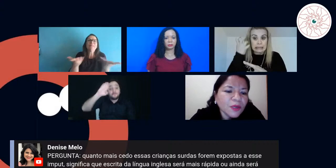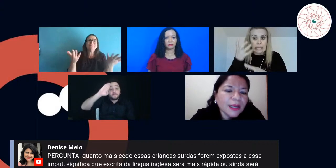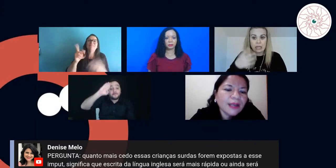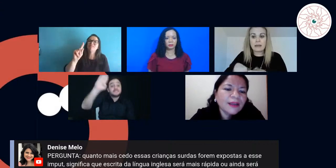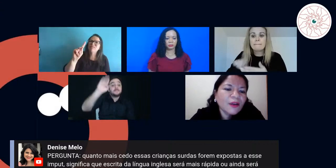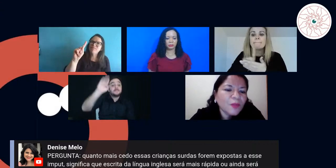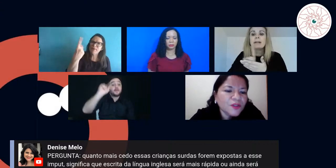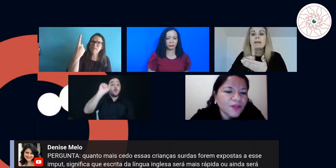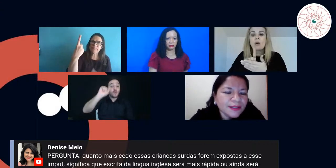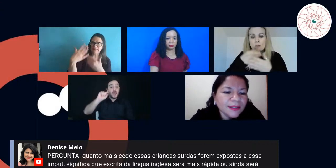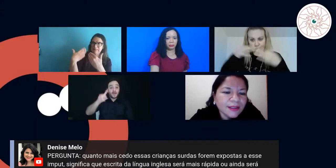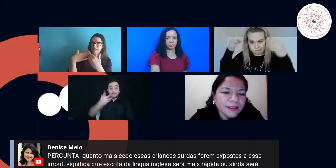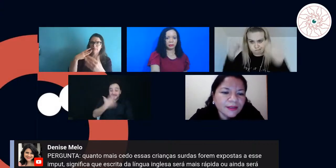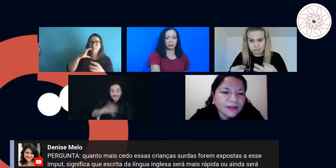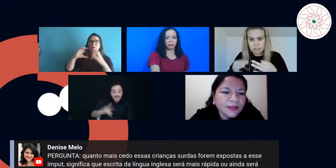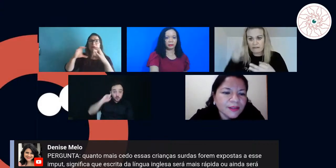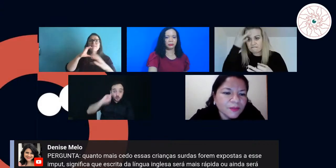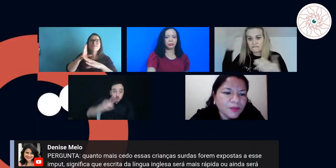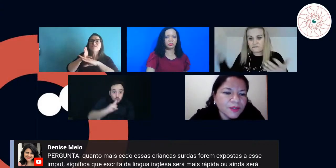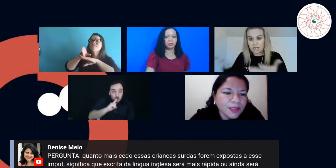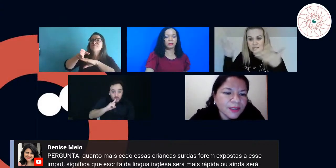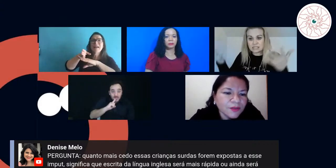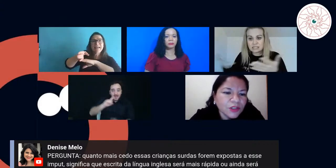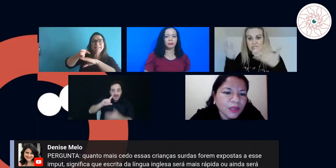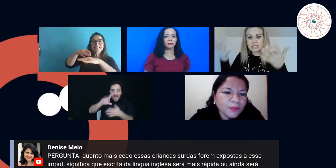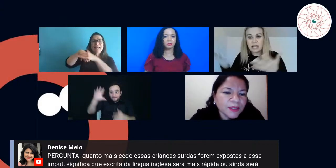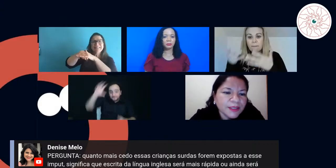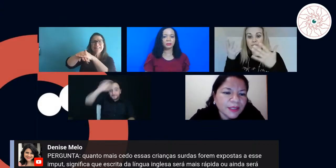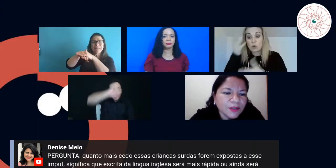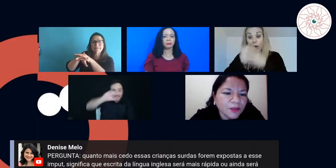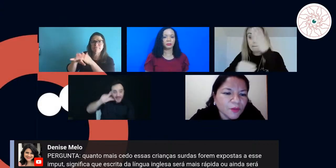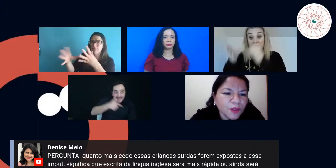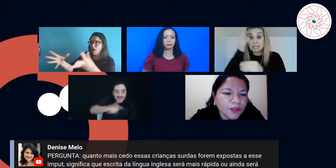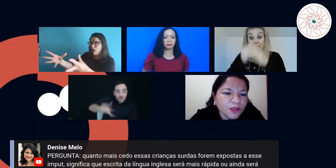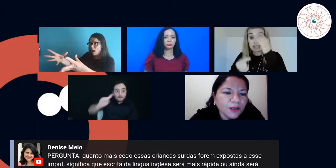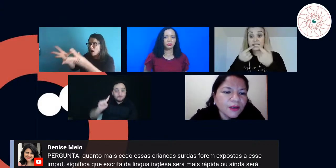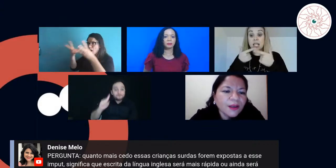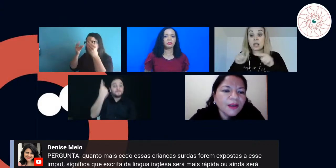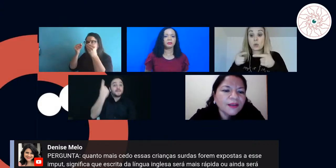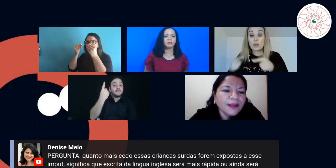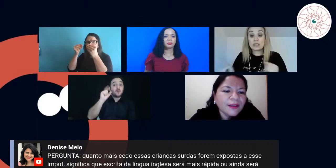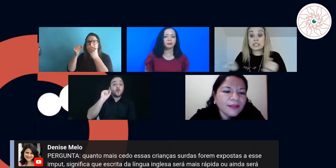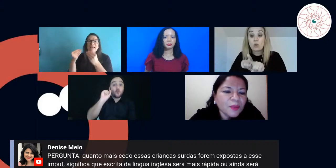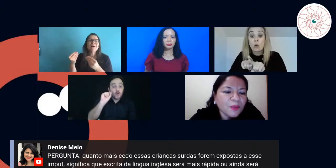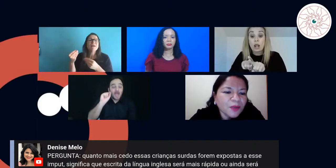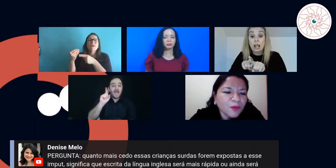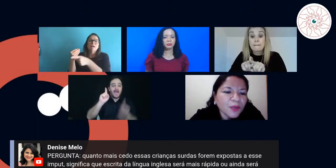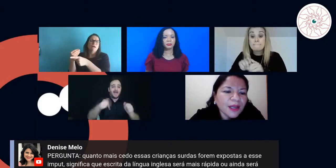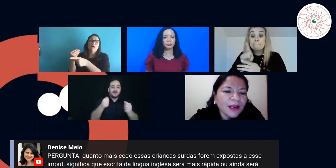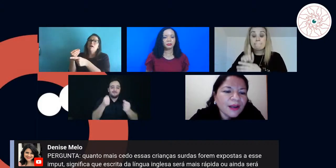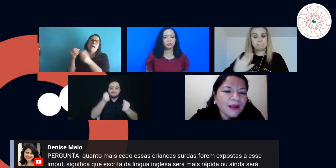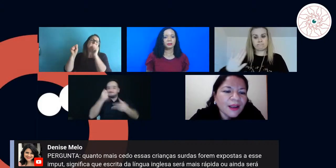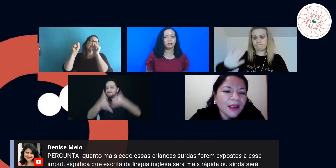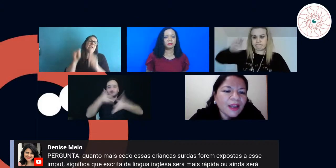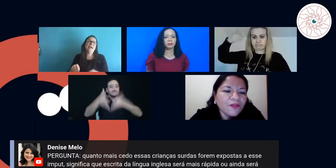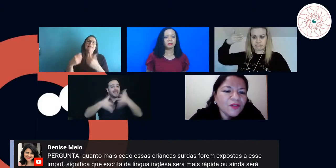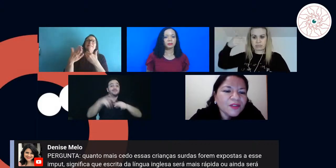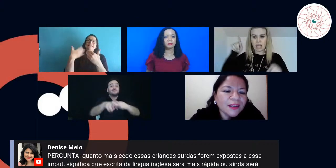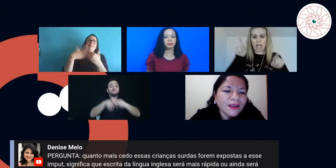lugar, que realmente facilita esse processo de aprendizagem linguística, né, que tá em primeiro lugar,